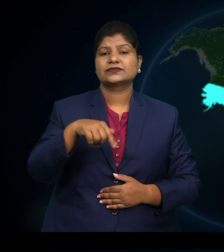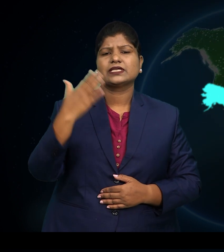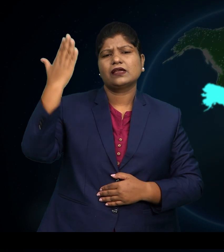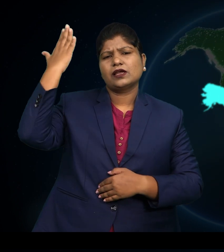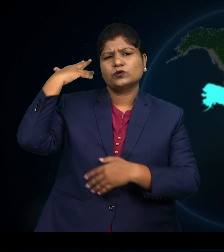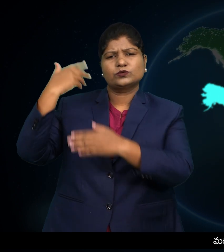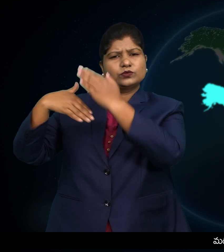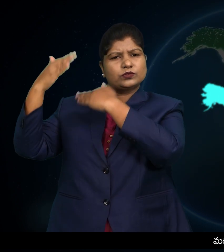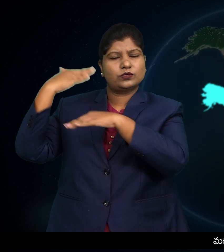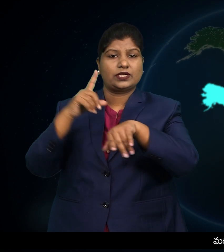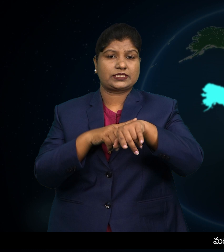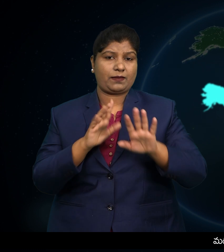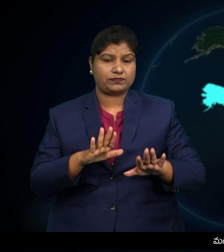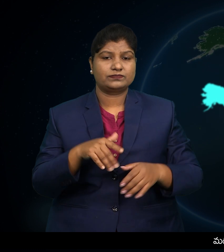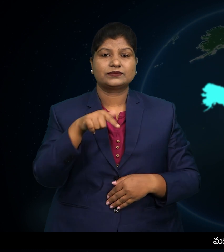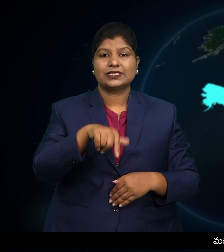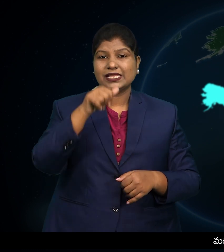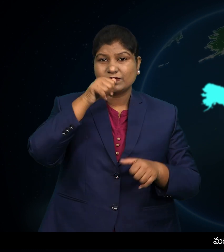పూర్వకాలంలో మధ్యధరా సముద్రమే